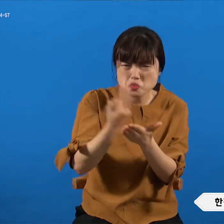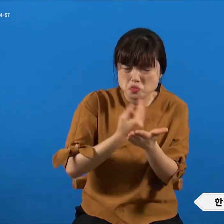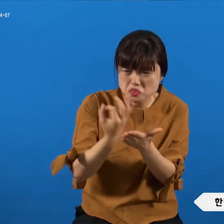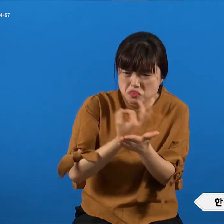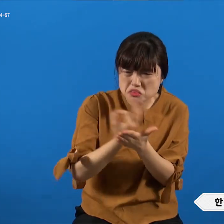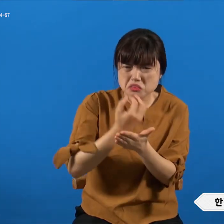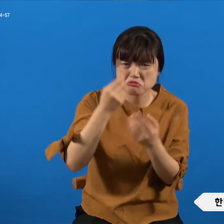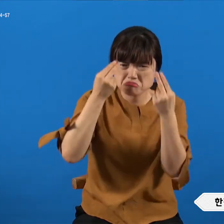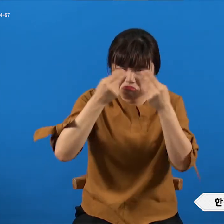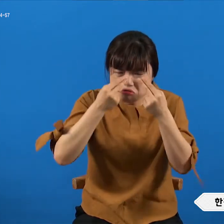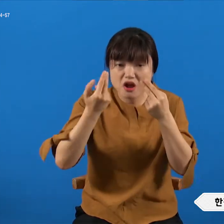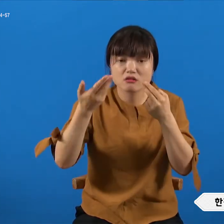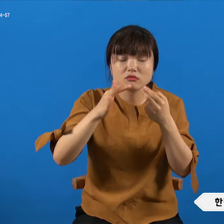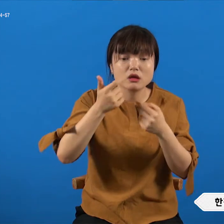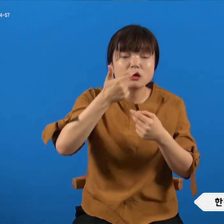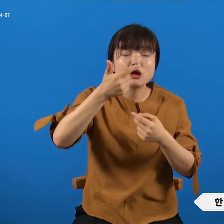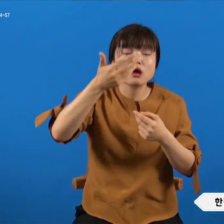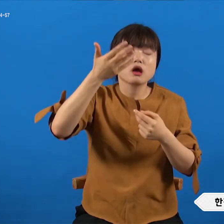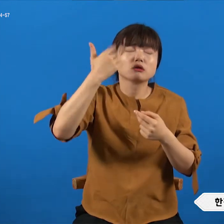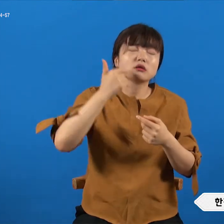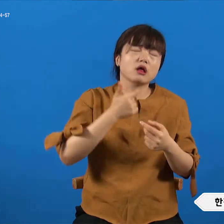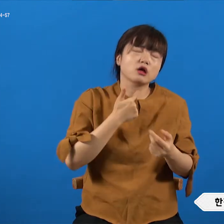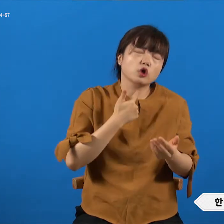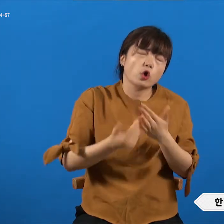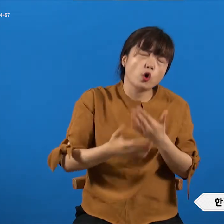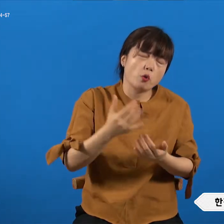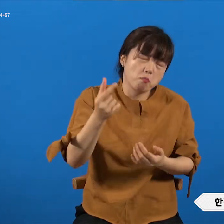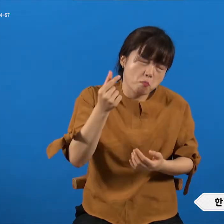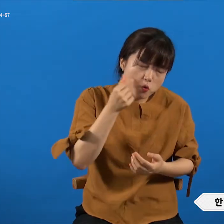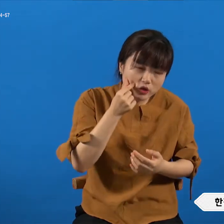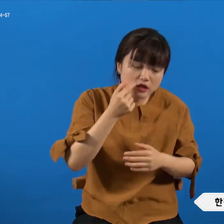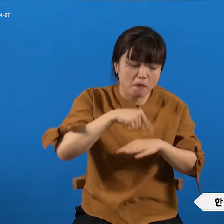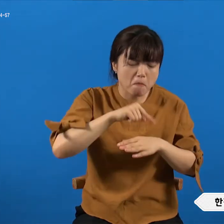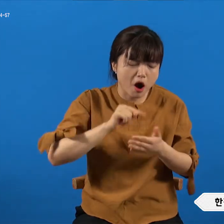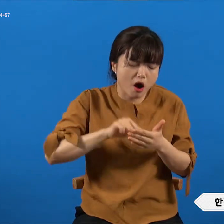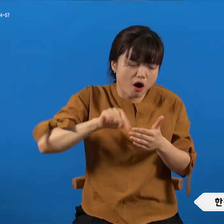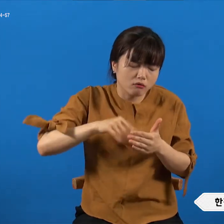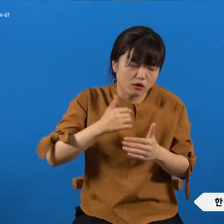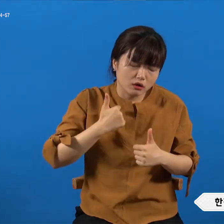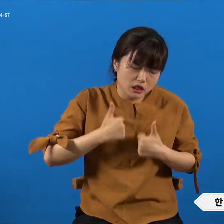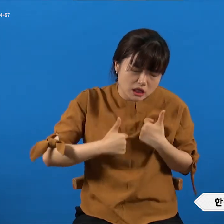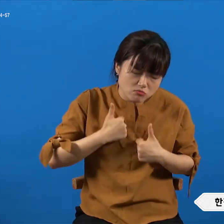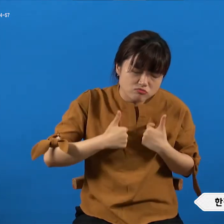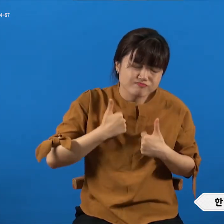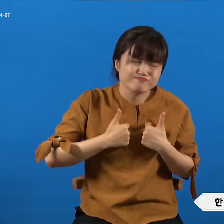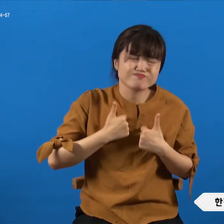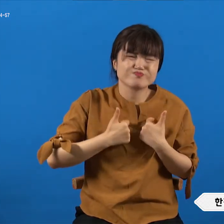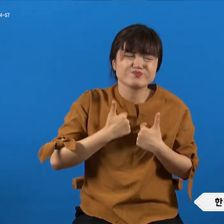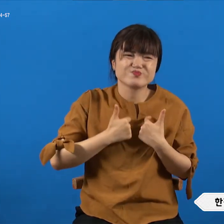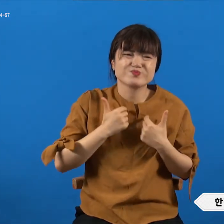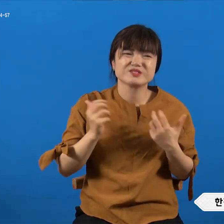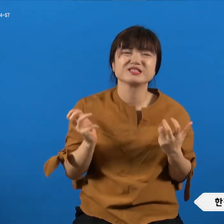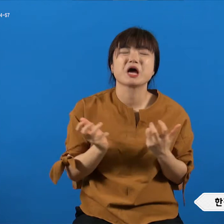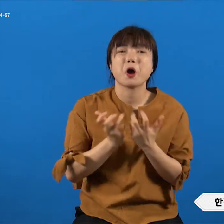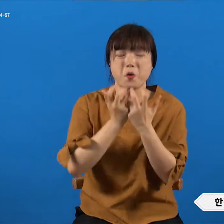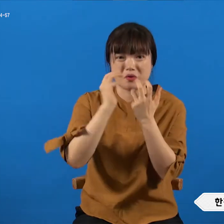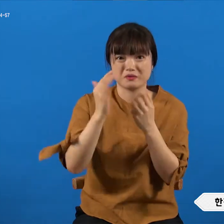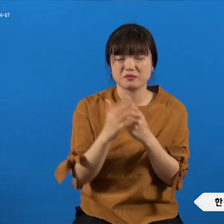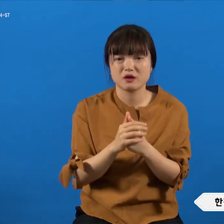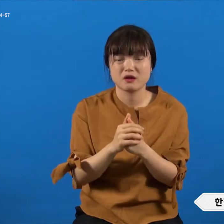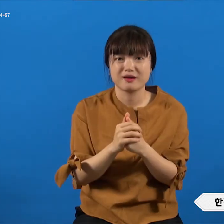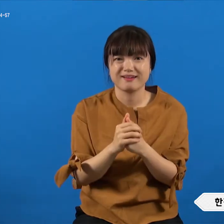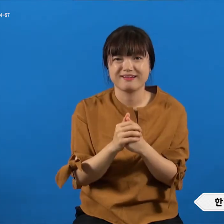그랬더니 이전에 누려져 보지 못한 가슴에 기쁨의 샘이 용솟음쳤다고 합니다.